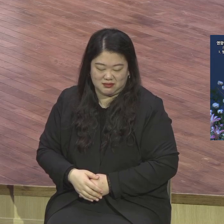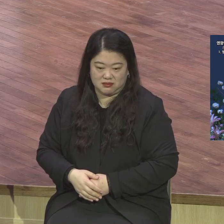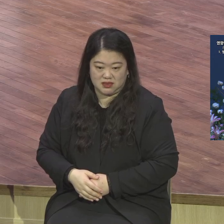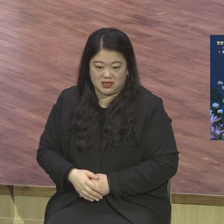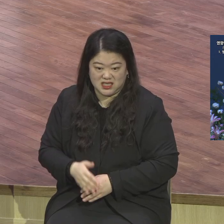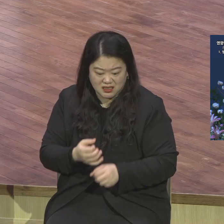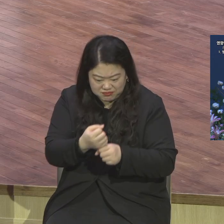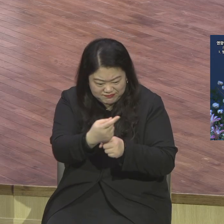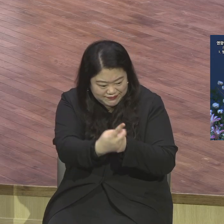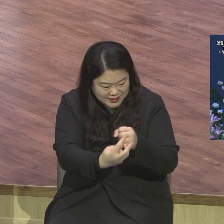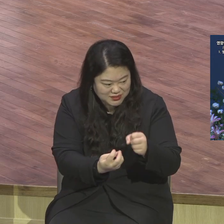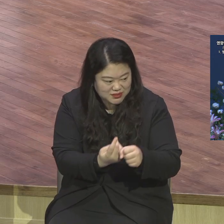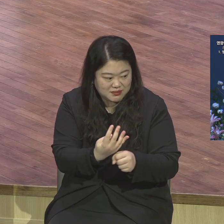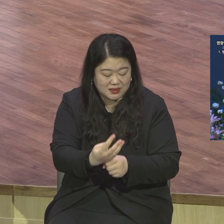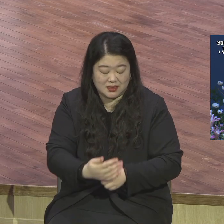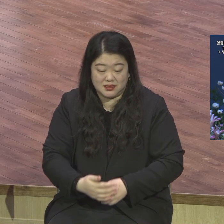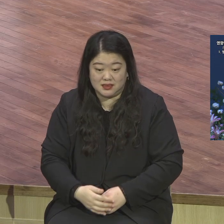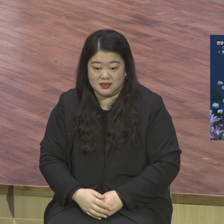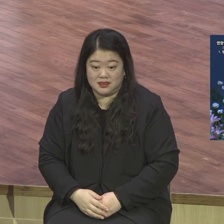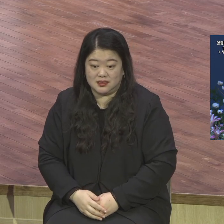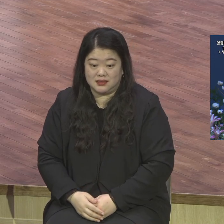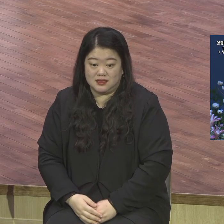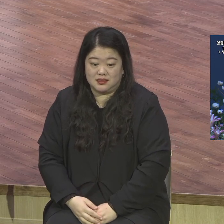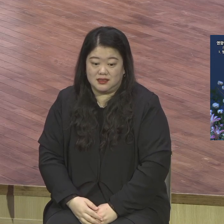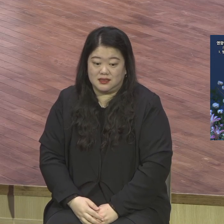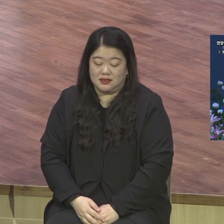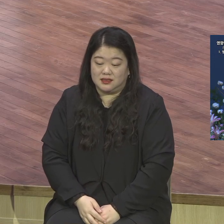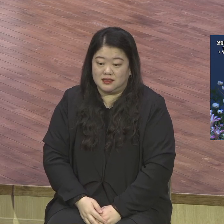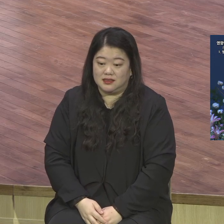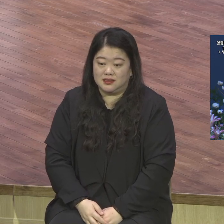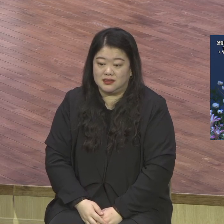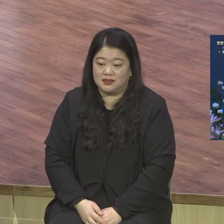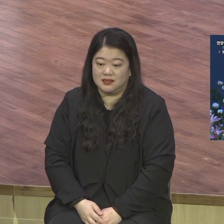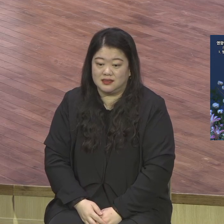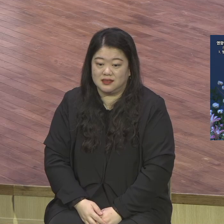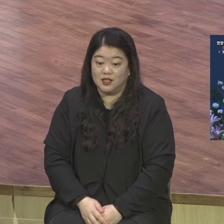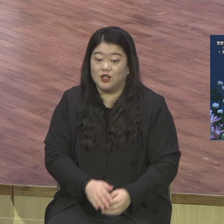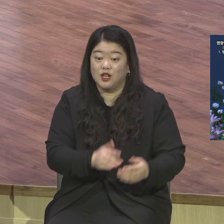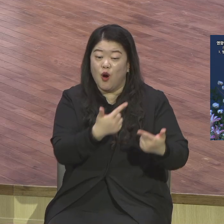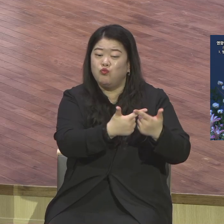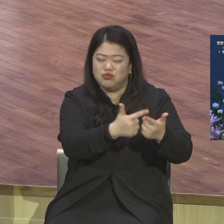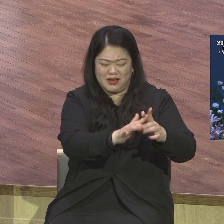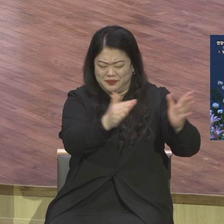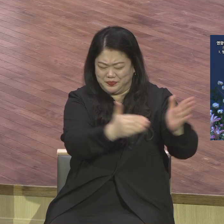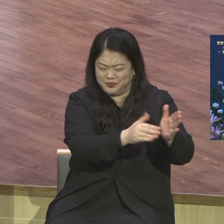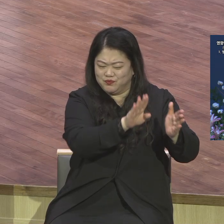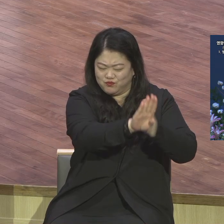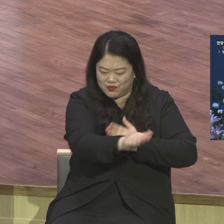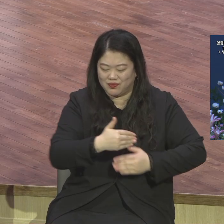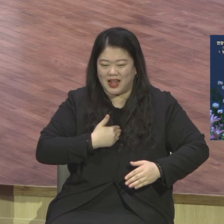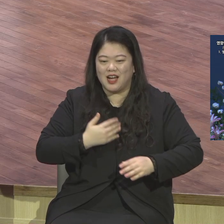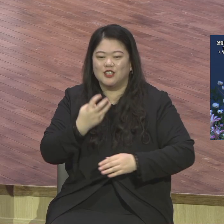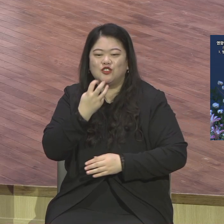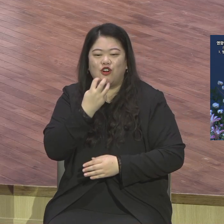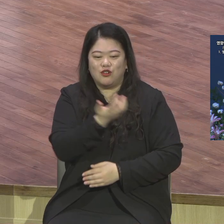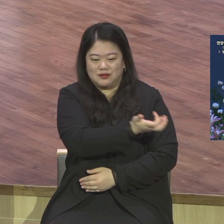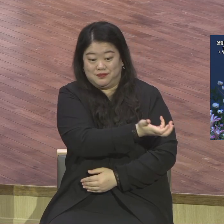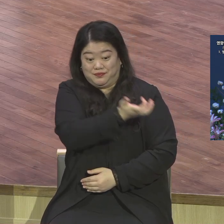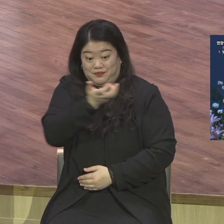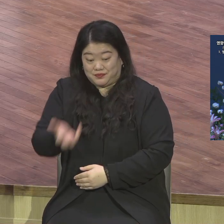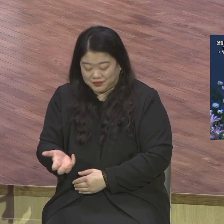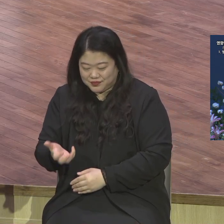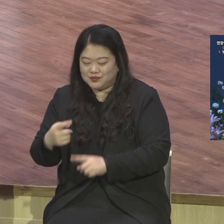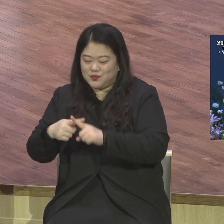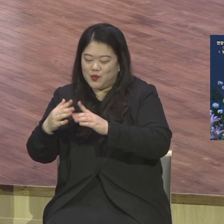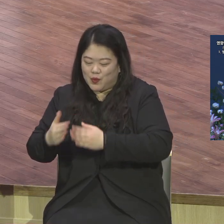저는 그 이후에 서울에서 만났어요. 개척할 때 왔어요. 내가 그때 당신이 말한 그 말